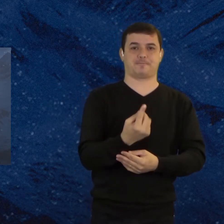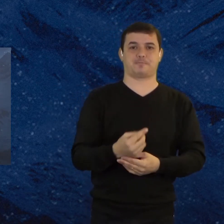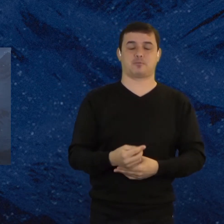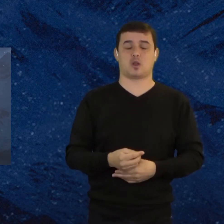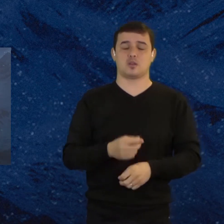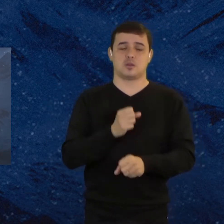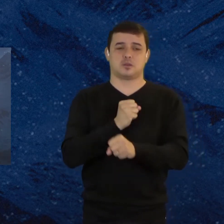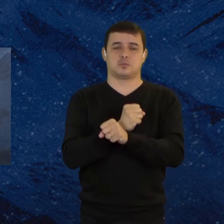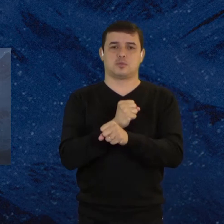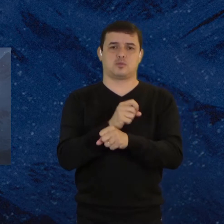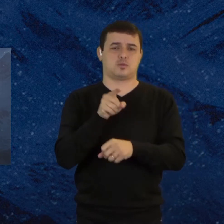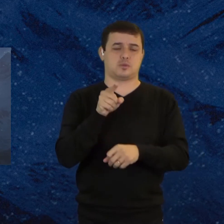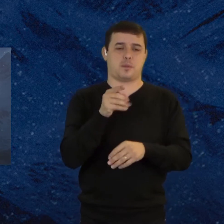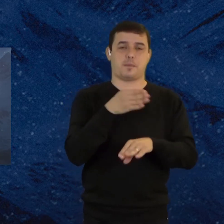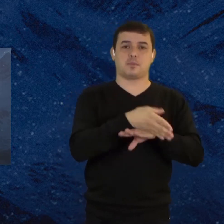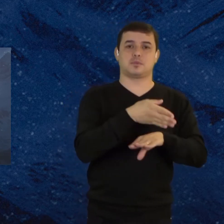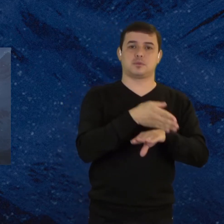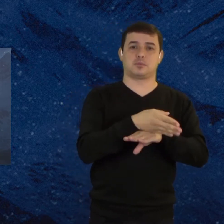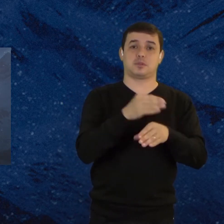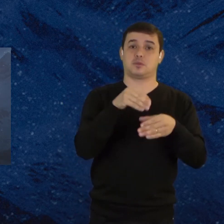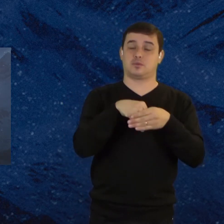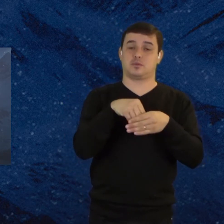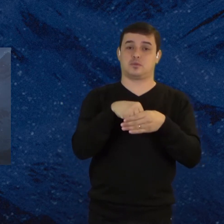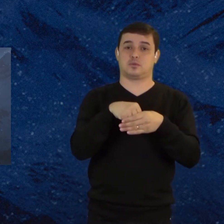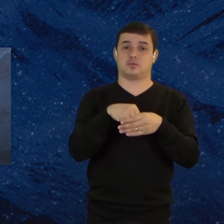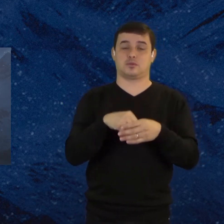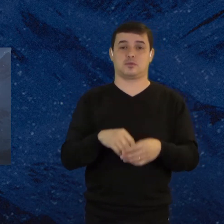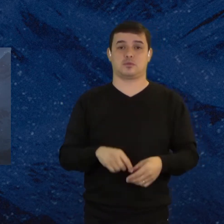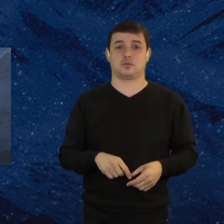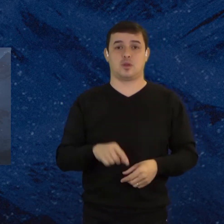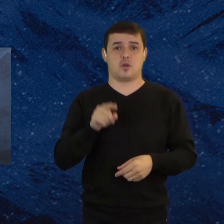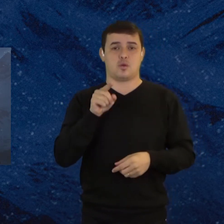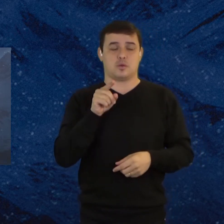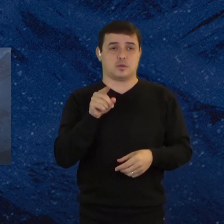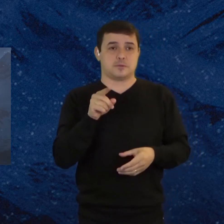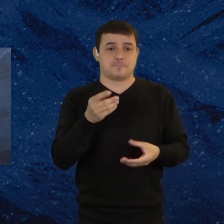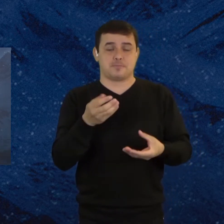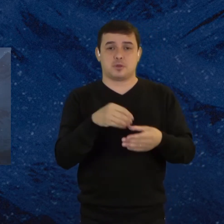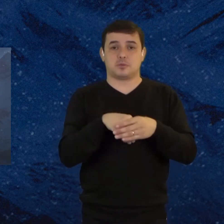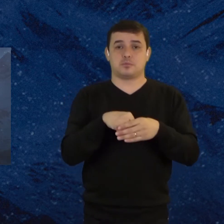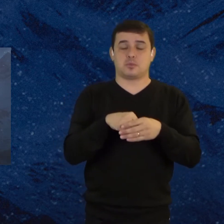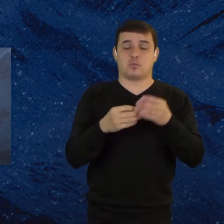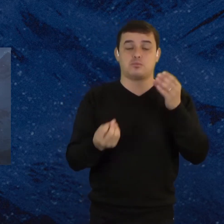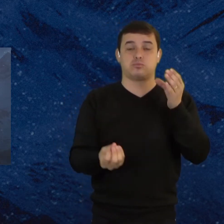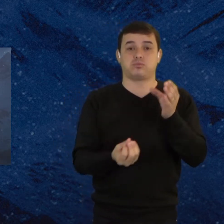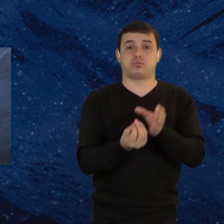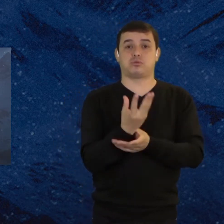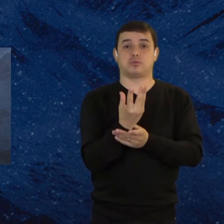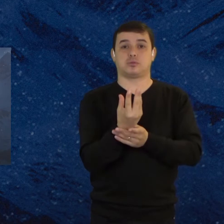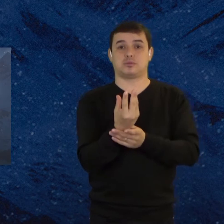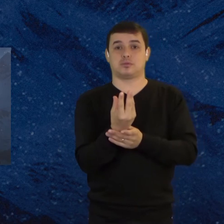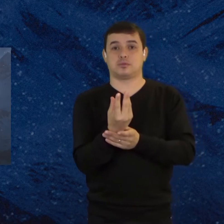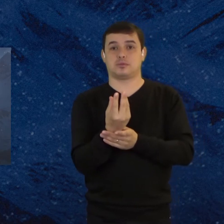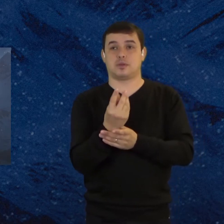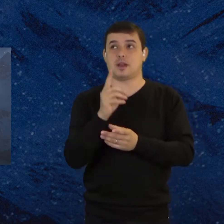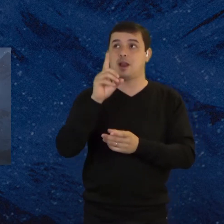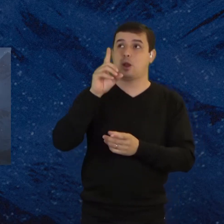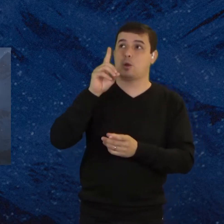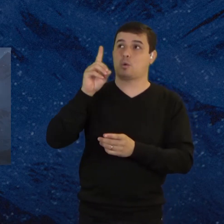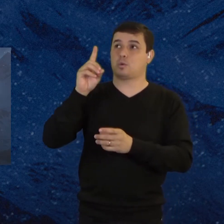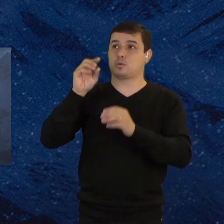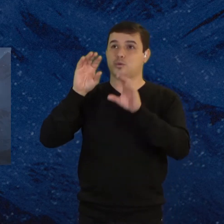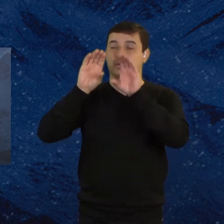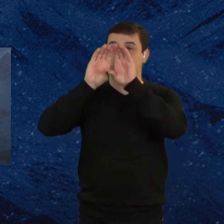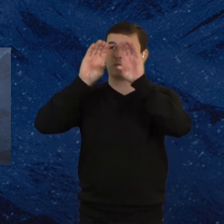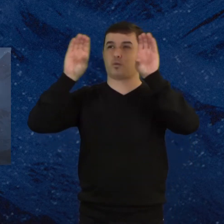sim, jovem, que você participe. Se você participar, o que vai acontecer? Deus vai abrir as janelas dos céus para